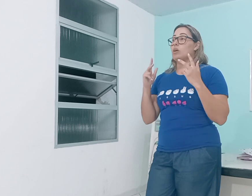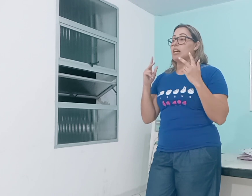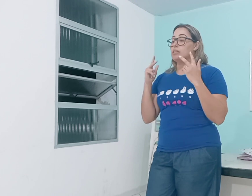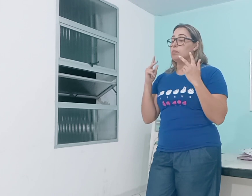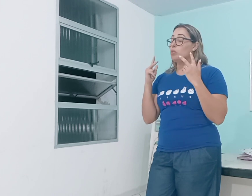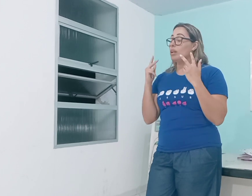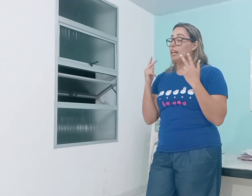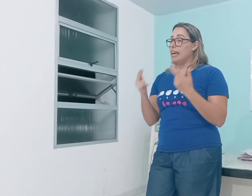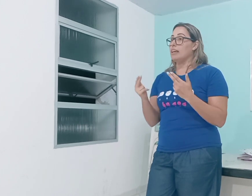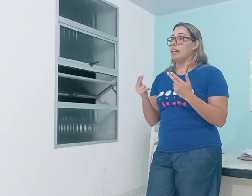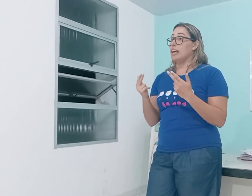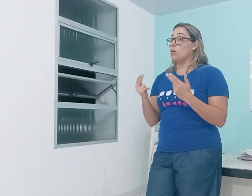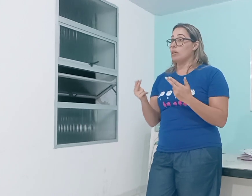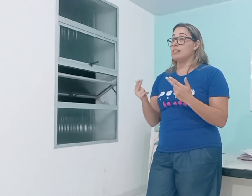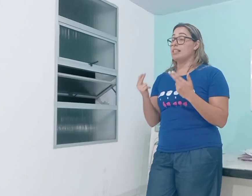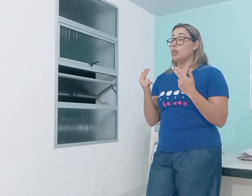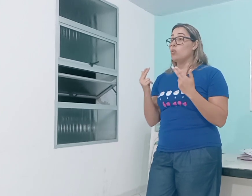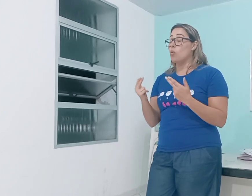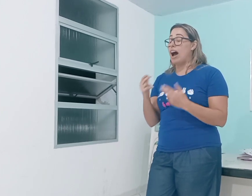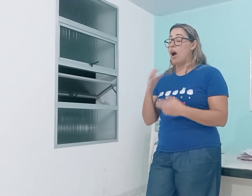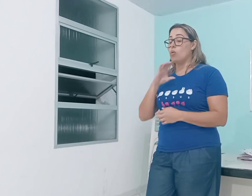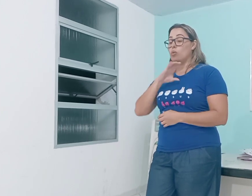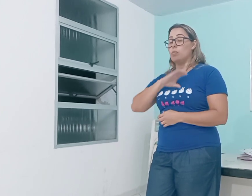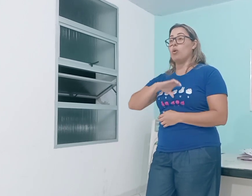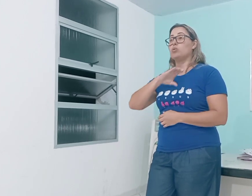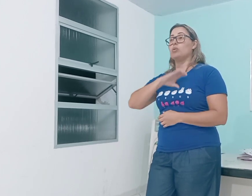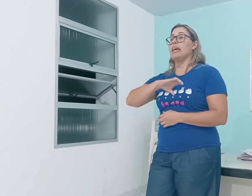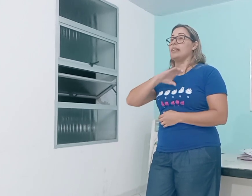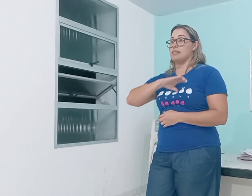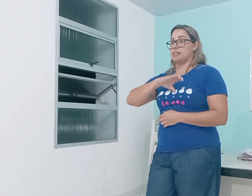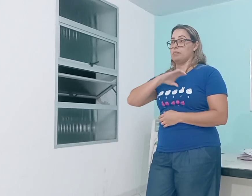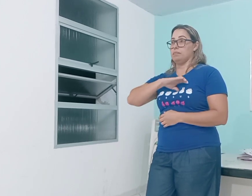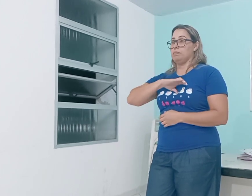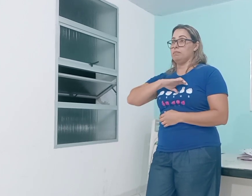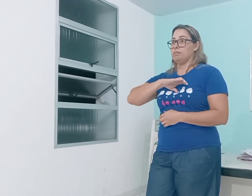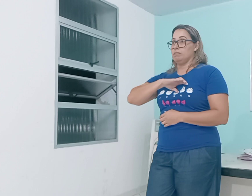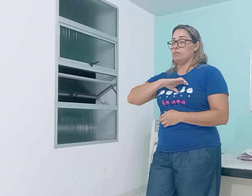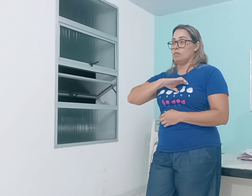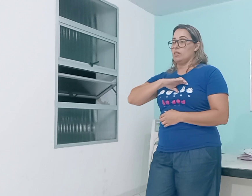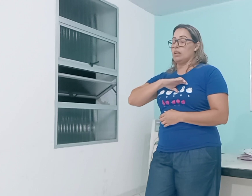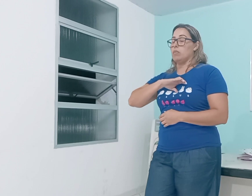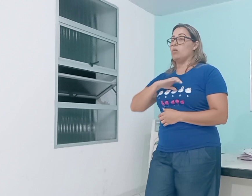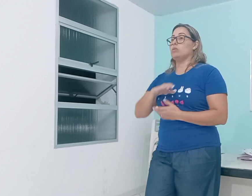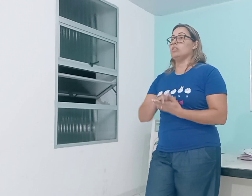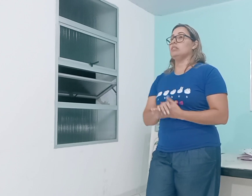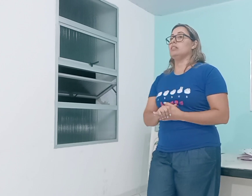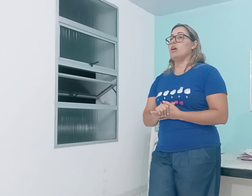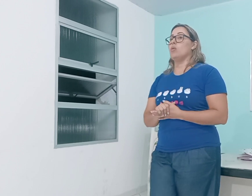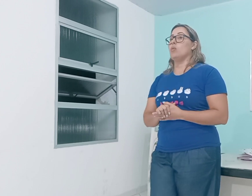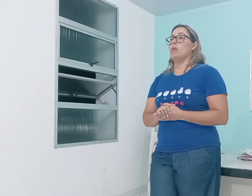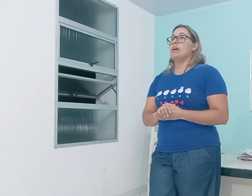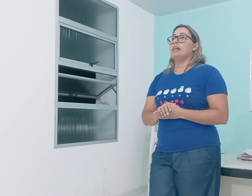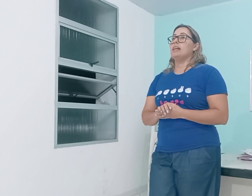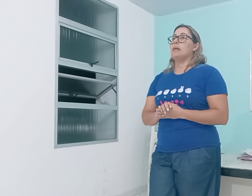assim, por lei, ela é reconhecida igual ao português. Bom, então,